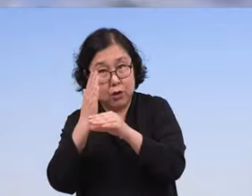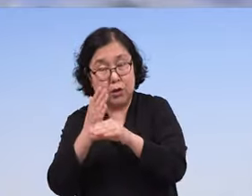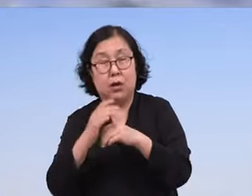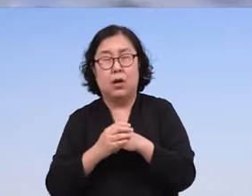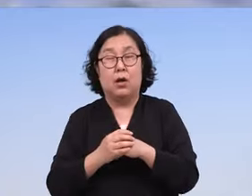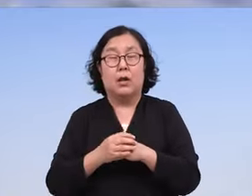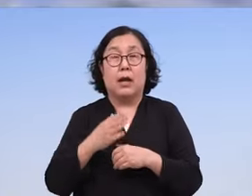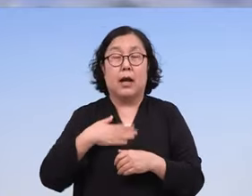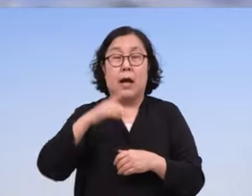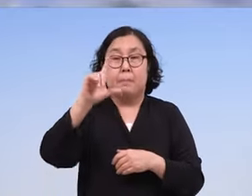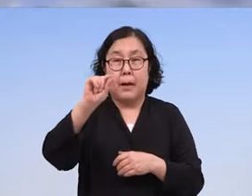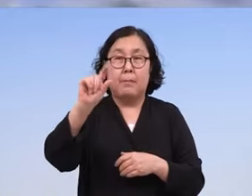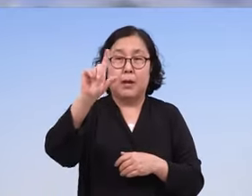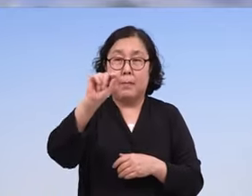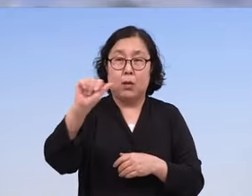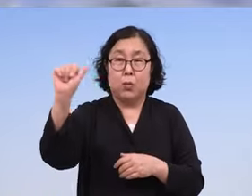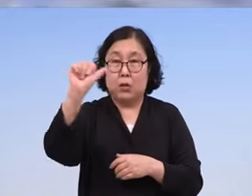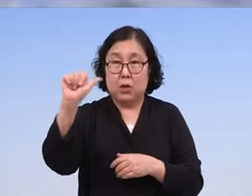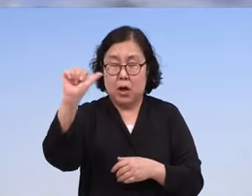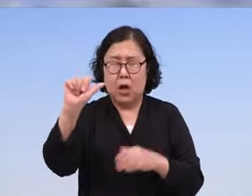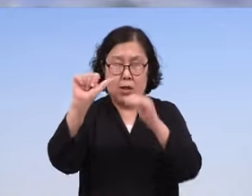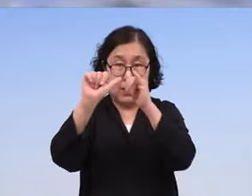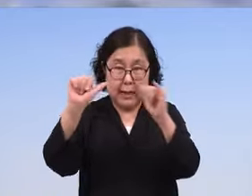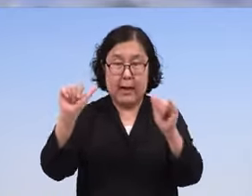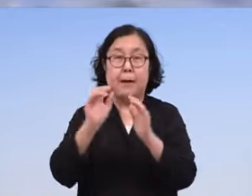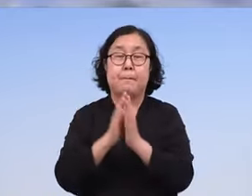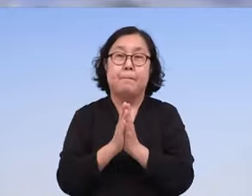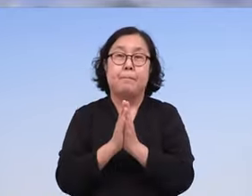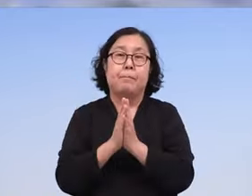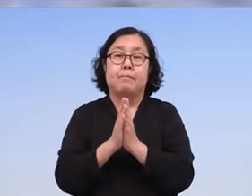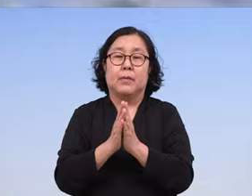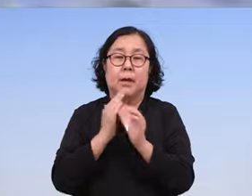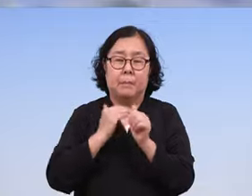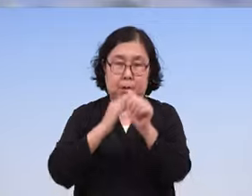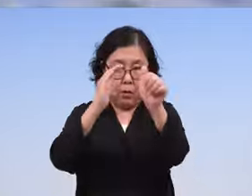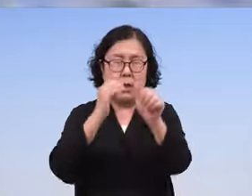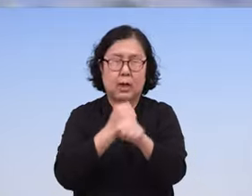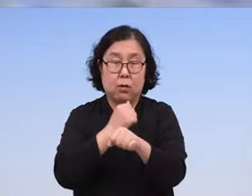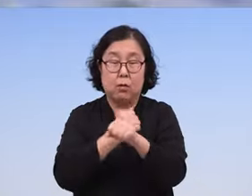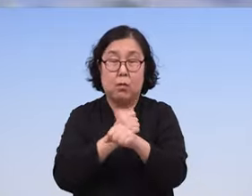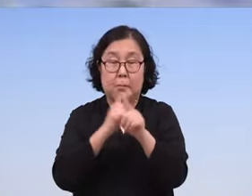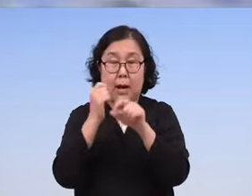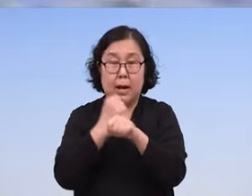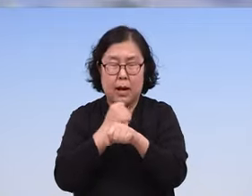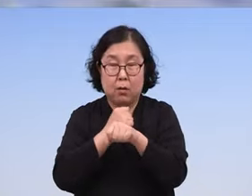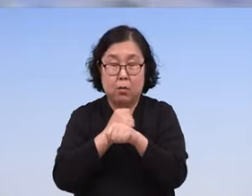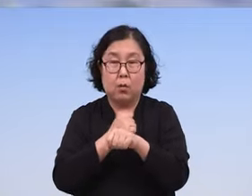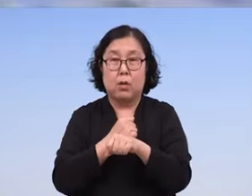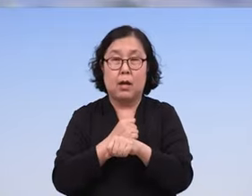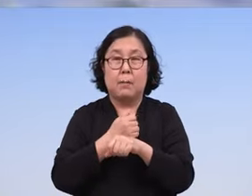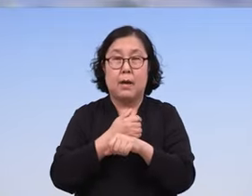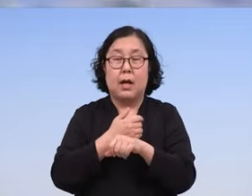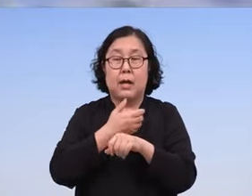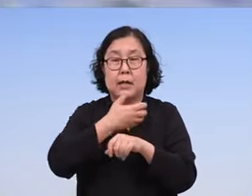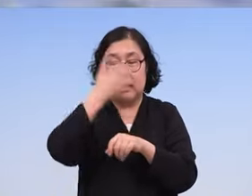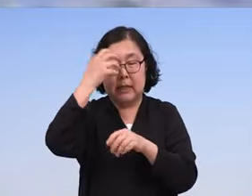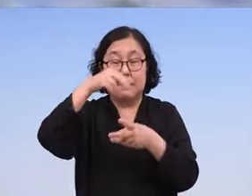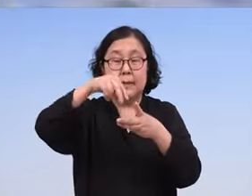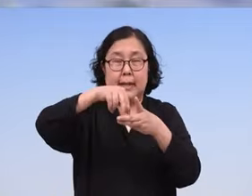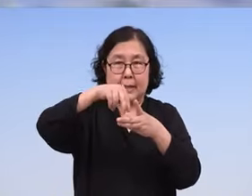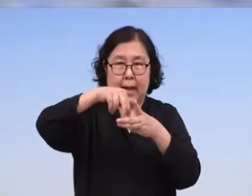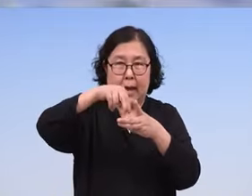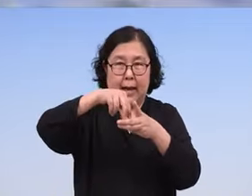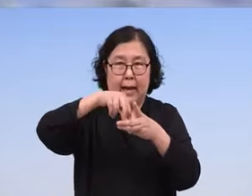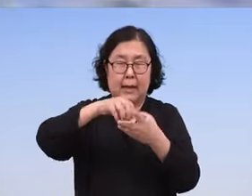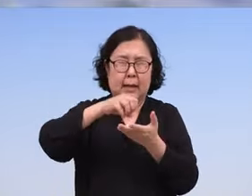15,000명 파송하겠다고 그렇게 하고 그 드림센터에 그때 입주한 지가 6개월밖에 안 되는데 내 마음에 늘 그때